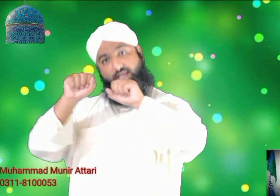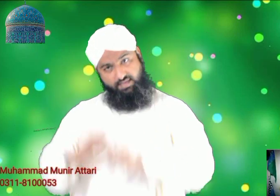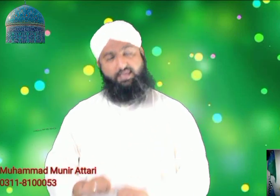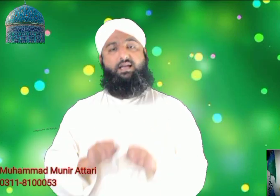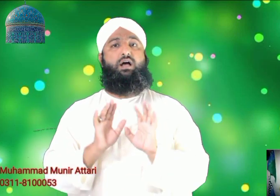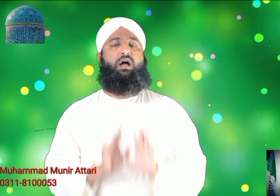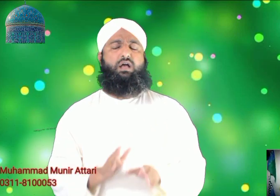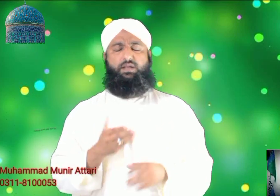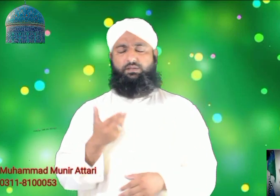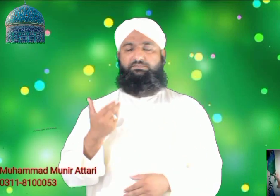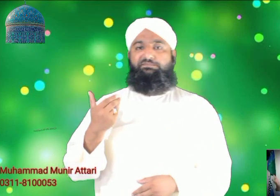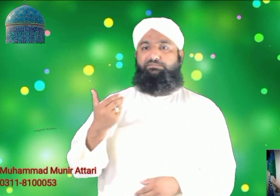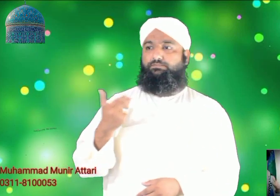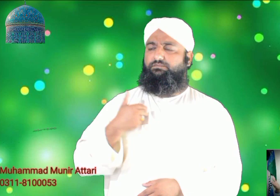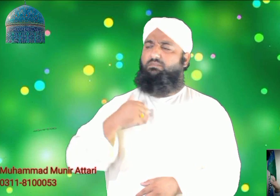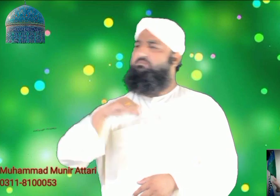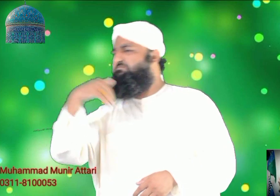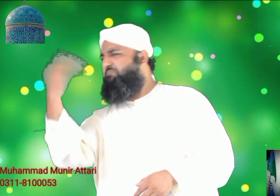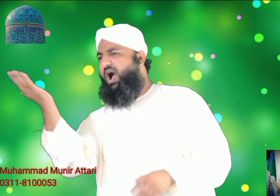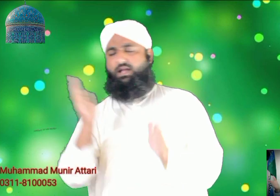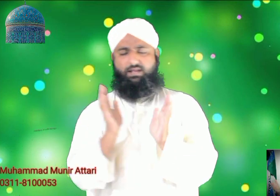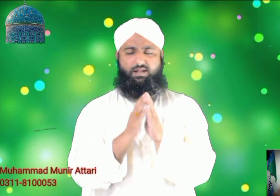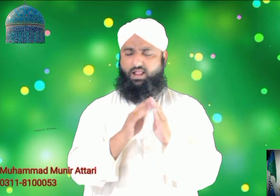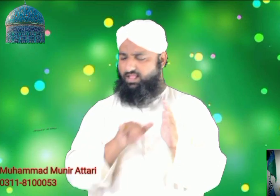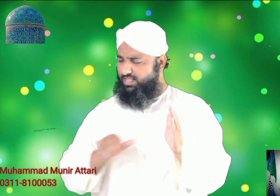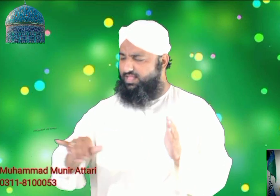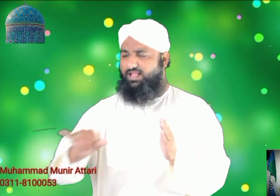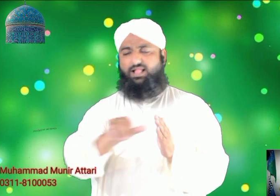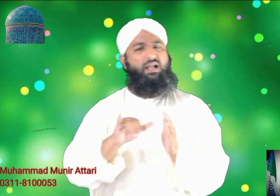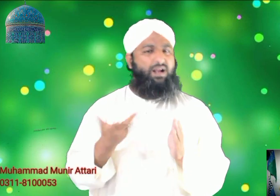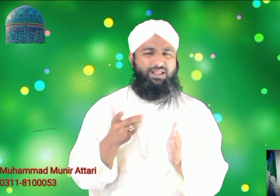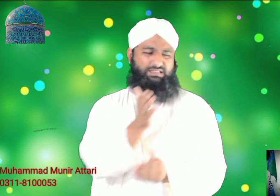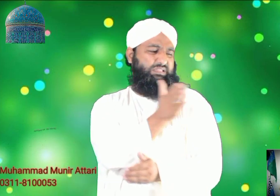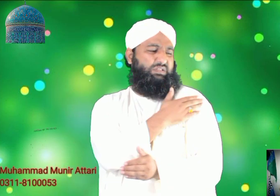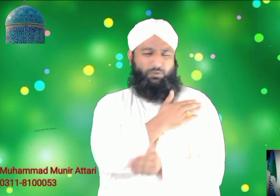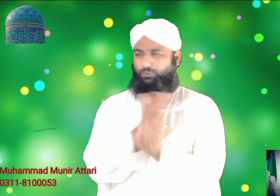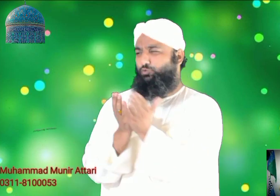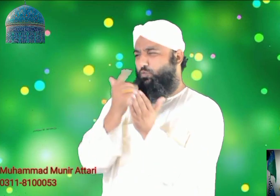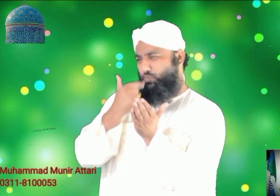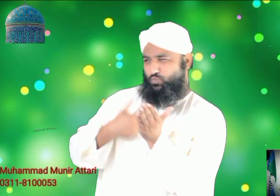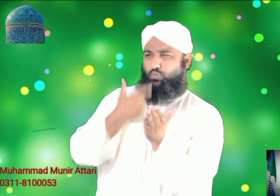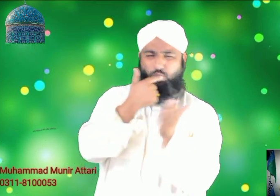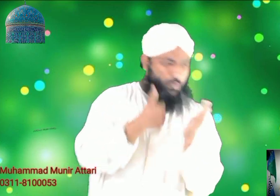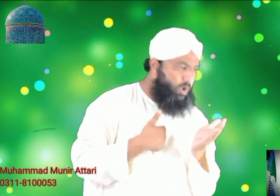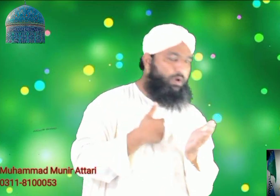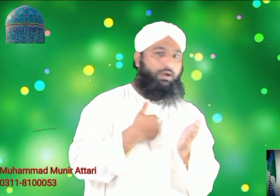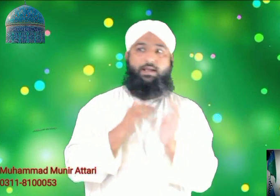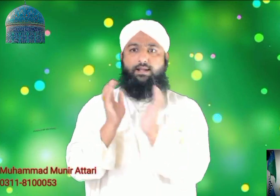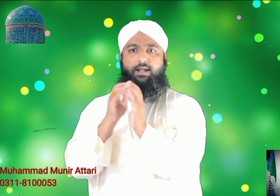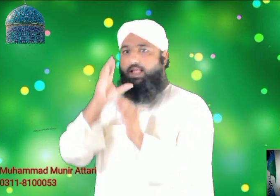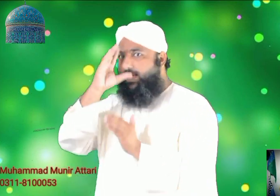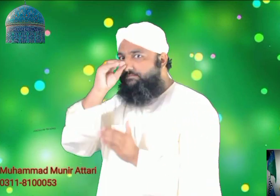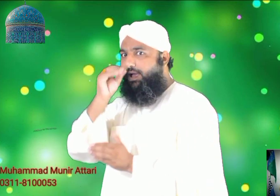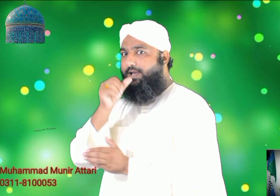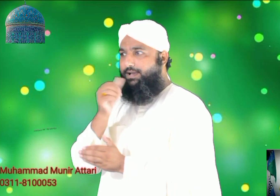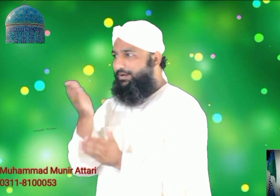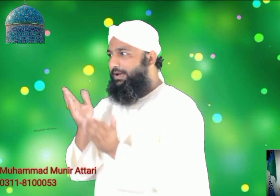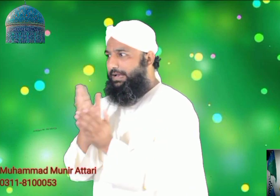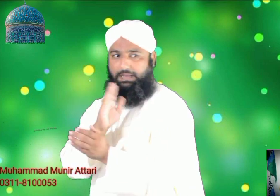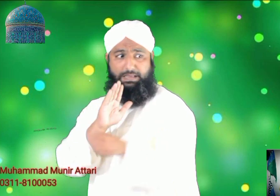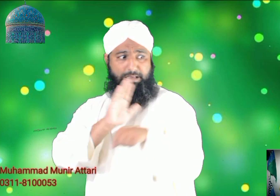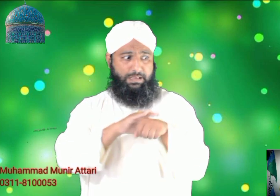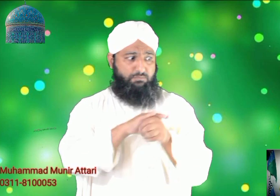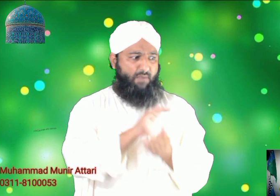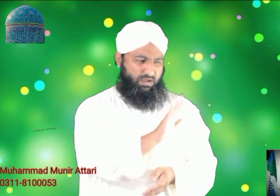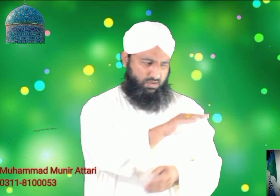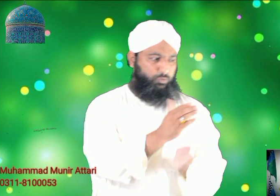ہم سے بعض اوقات باہر محلے والے نمازی وغیرہ دعا کرواتے ہیں. کبھی گھر والوں نے دعا کروائی کہ ماں کہے بیٹا بیٹا دعا کر دینا,